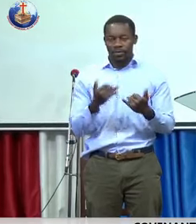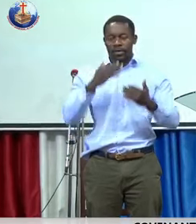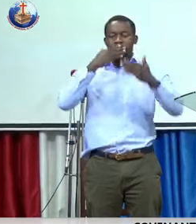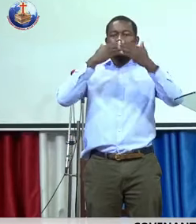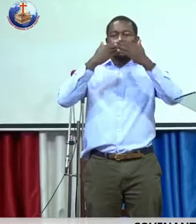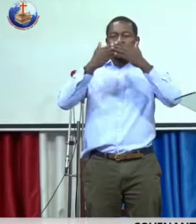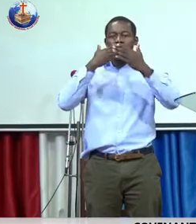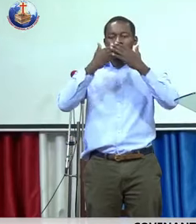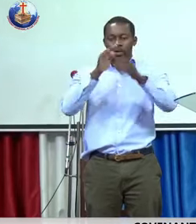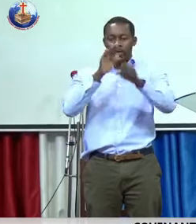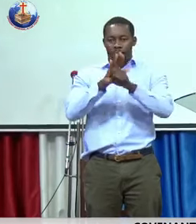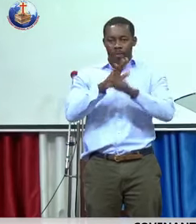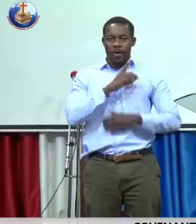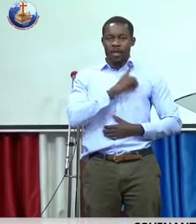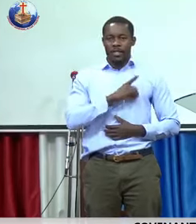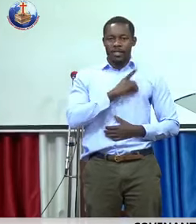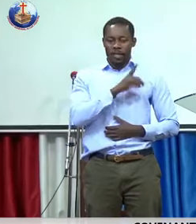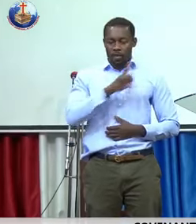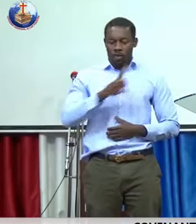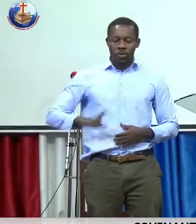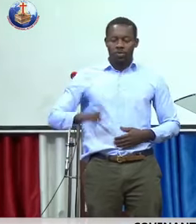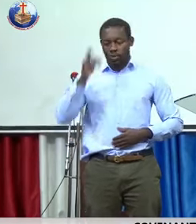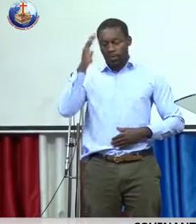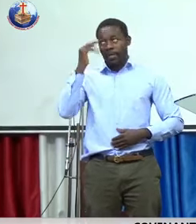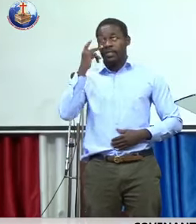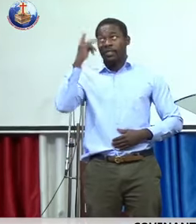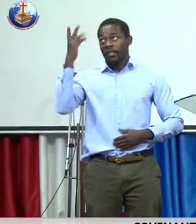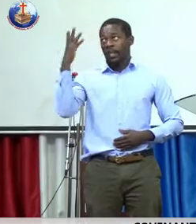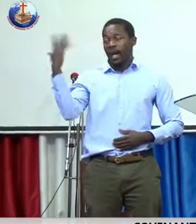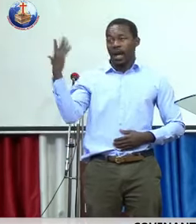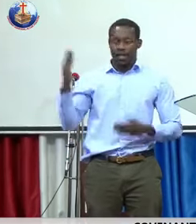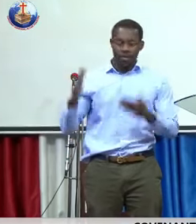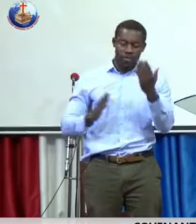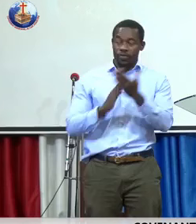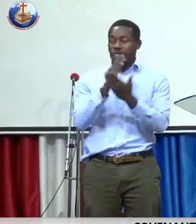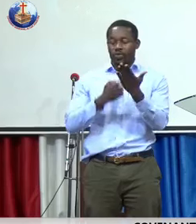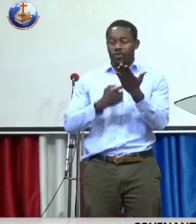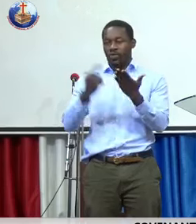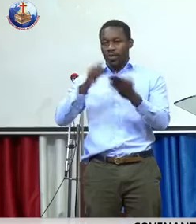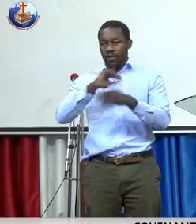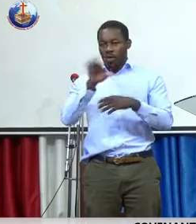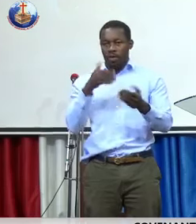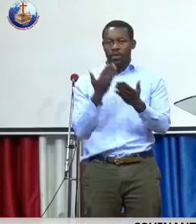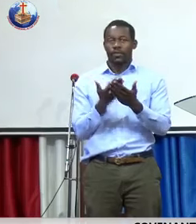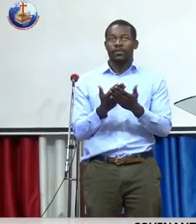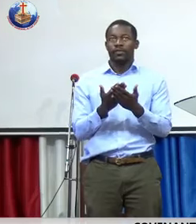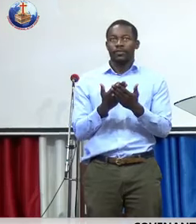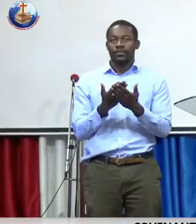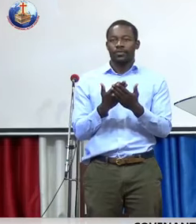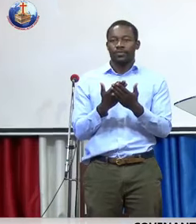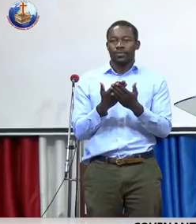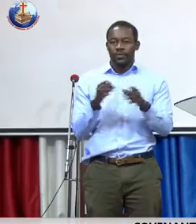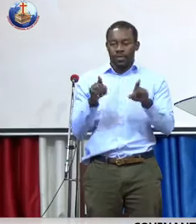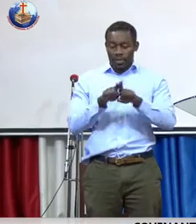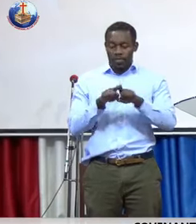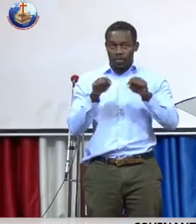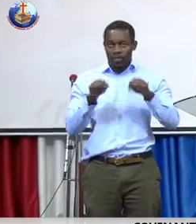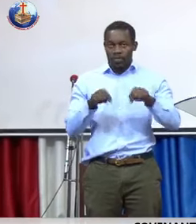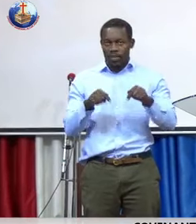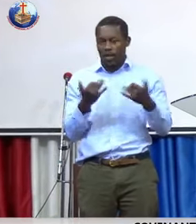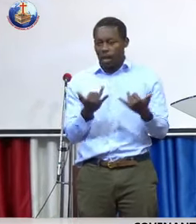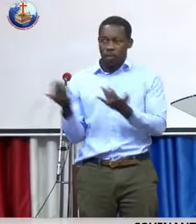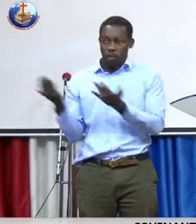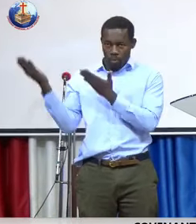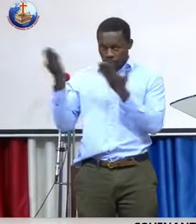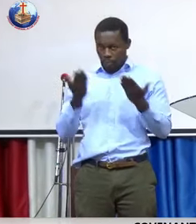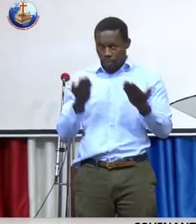thank you dear Lord for we have seen your hand throughout the week. Tunakushukuru Bwana mpendo kwa sababu tumeona mkono wako katika juma zima. And now that you have brought us into